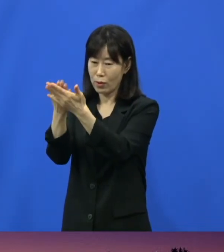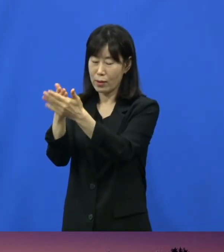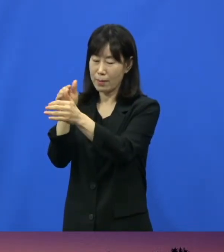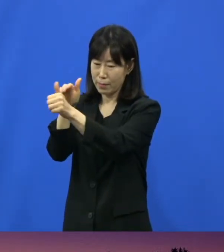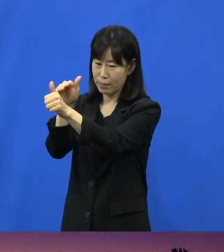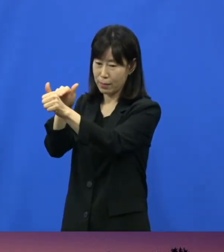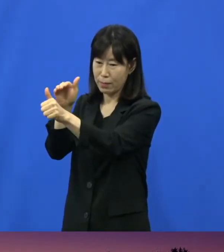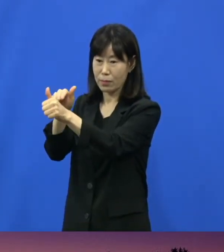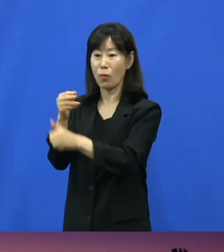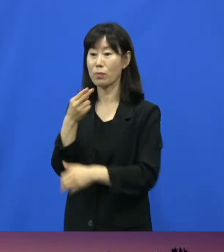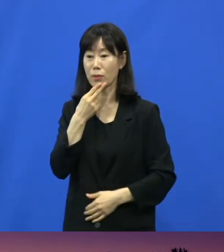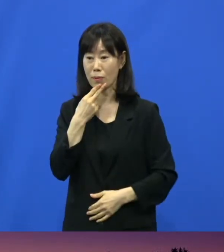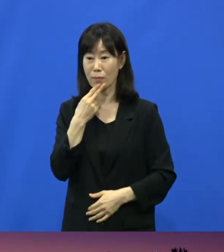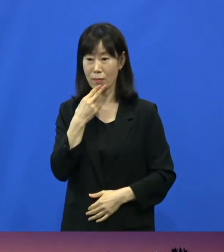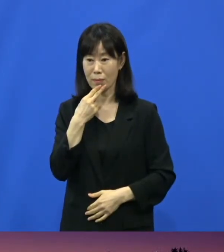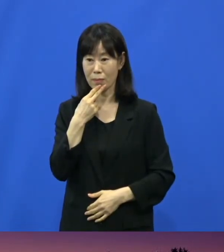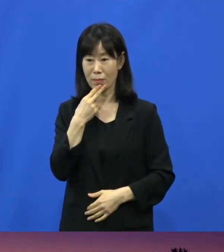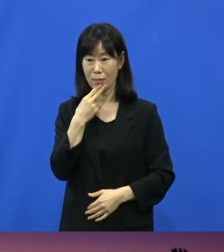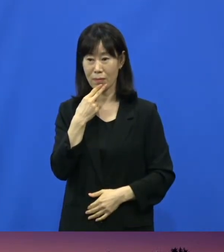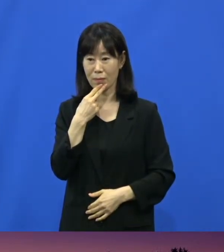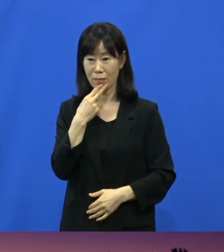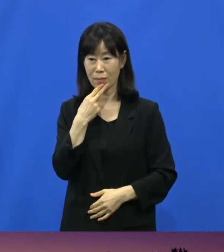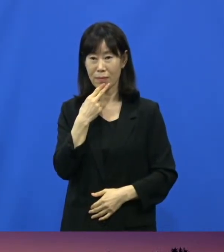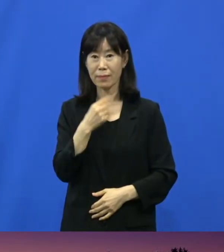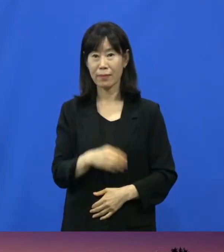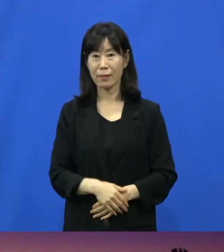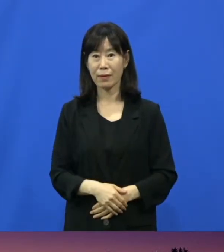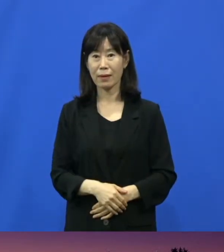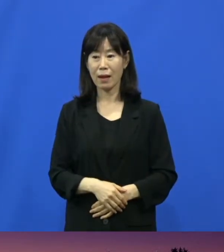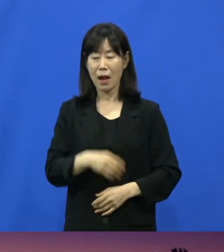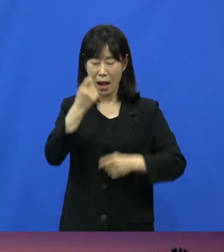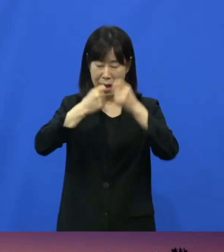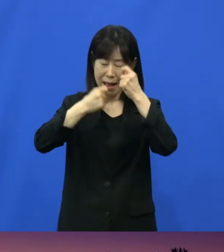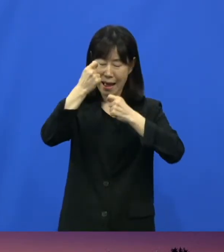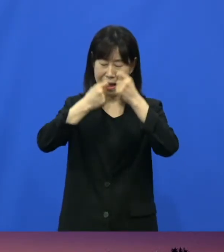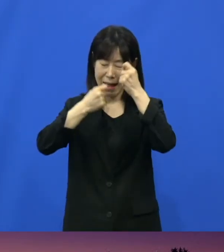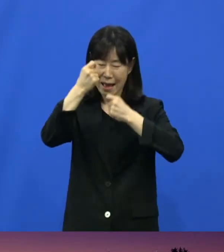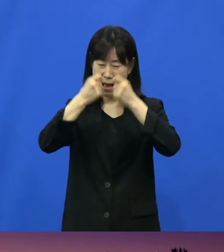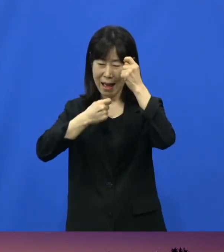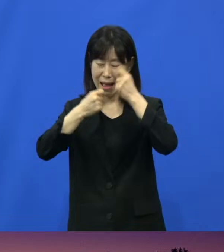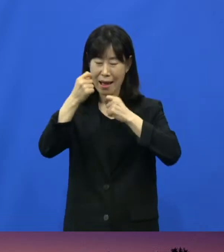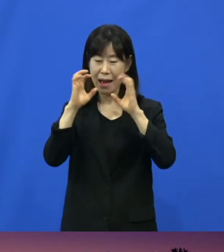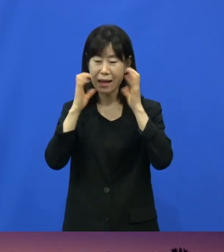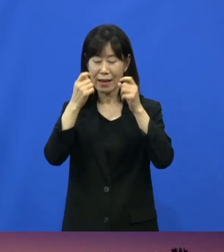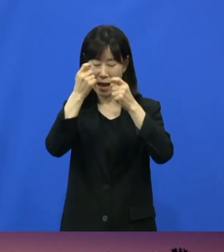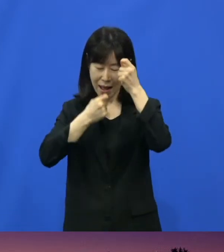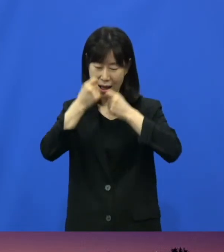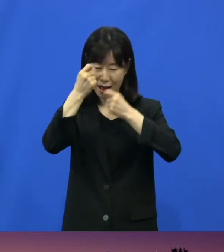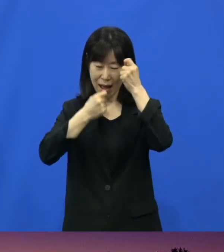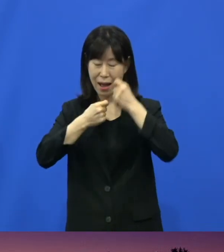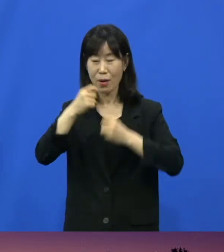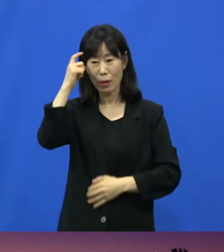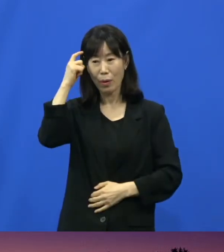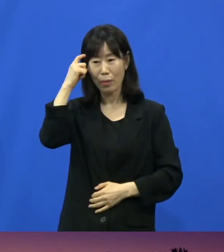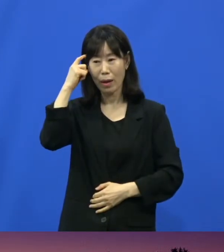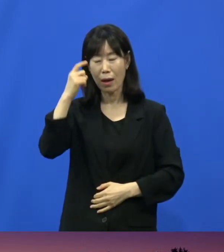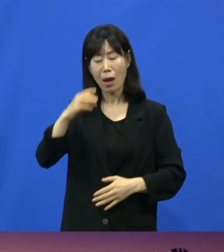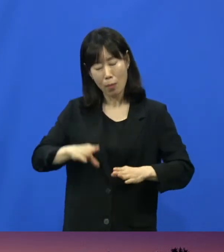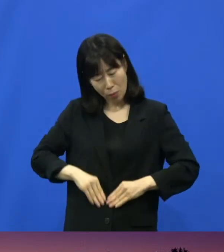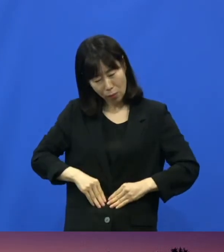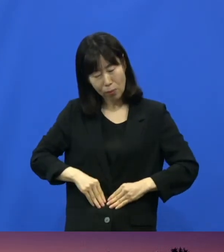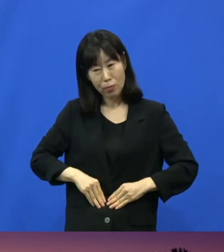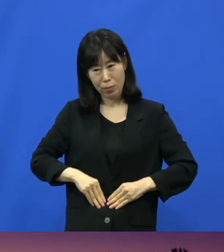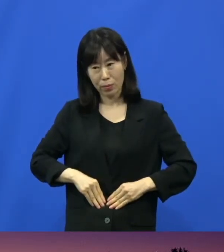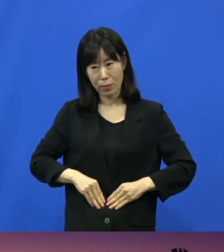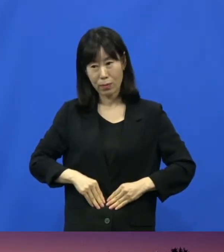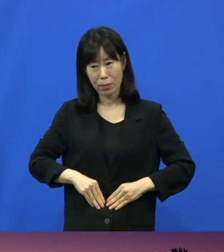젖을 먹지 못해서 배가 고픈 상태에 막 보채면서 울어대는 아이와